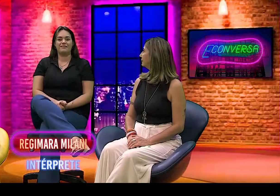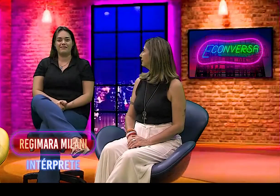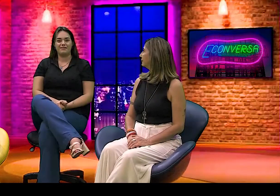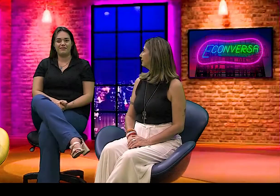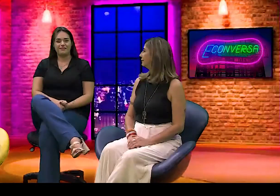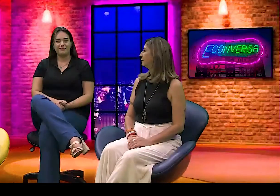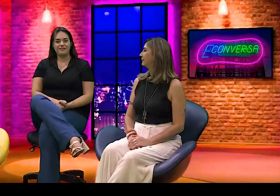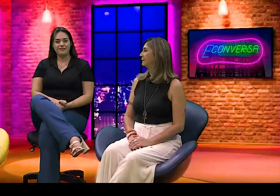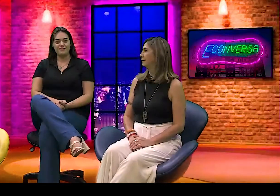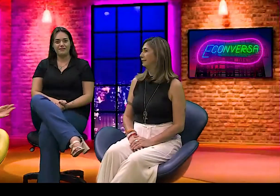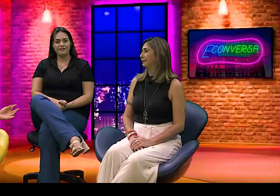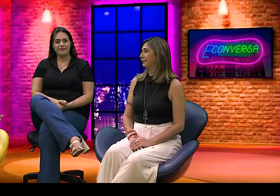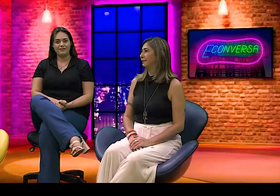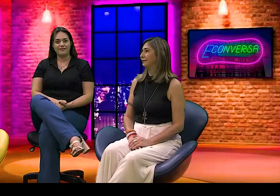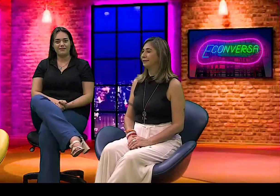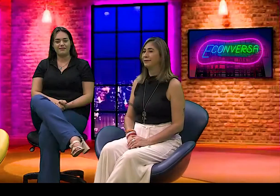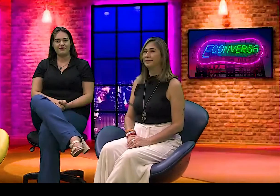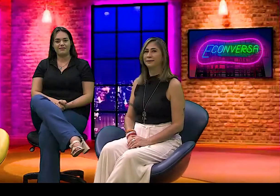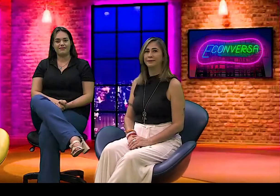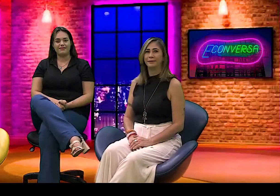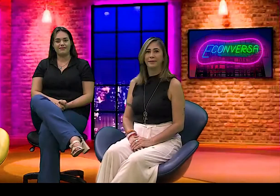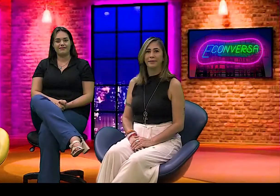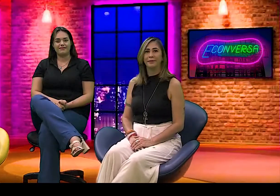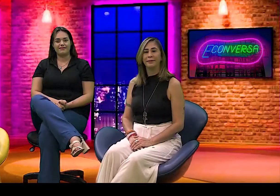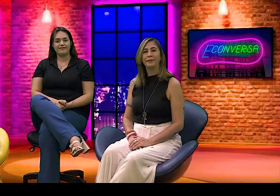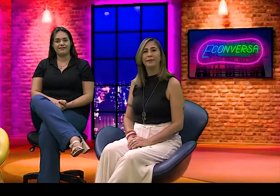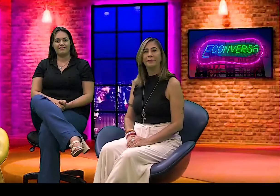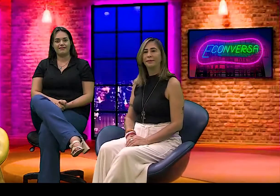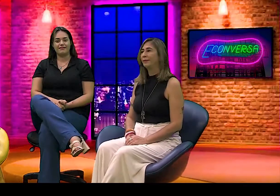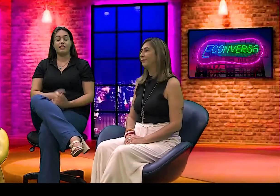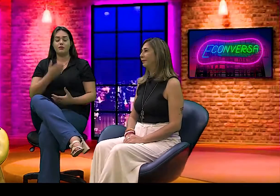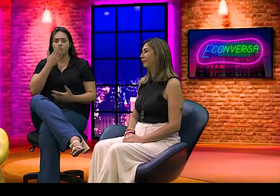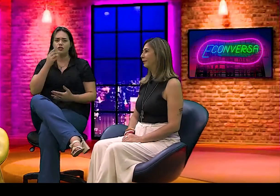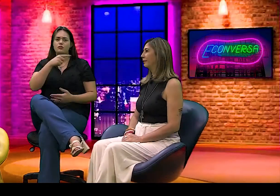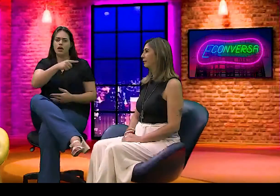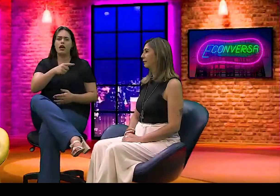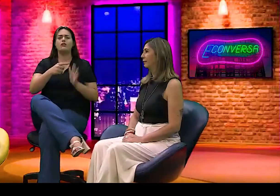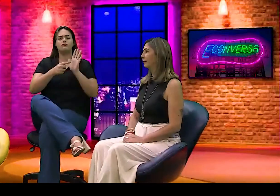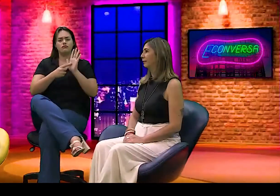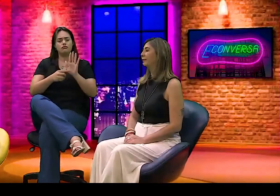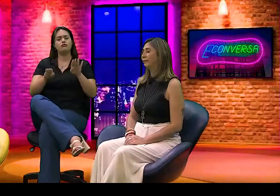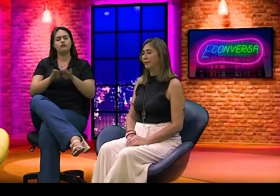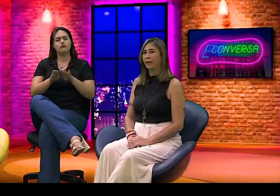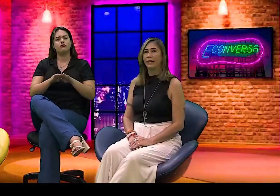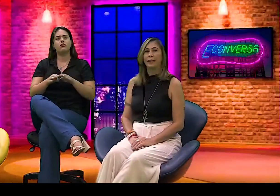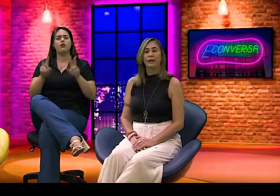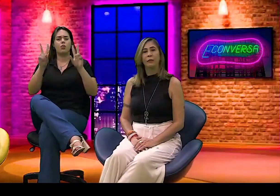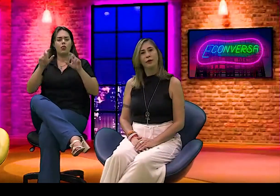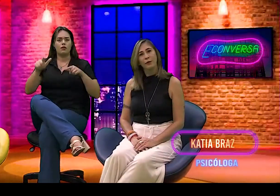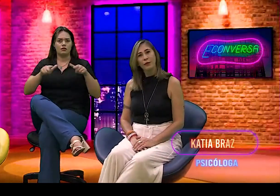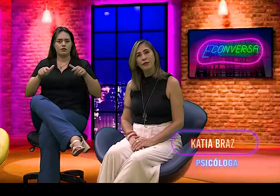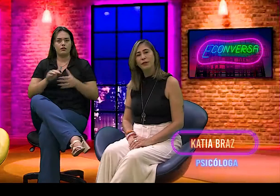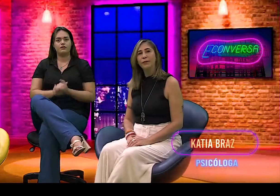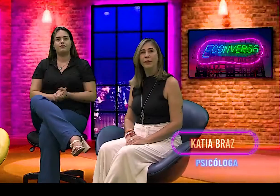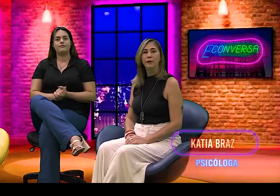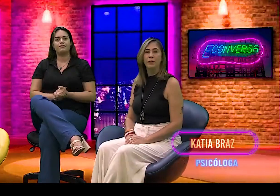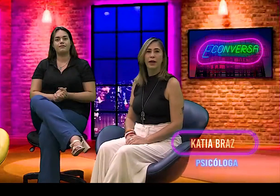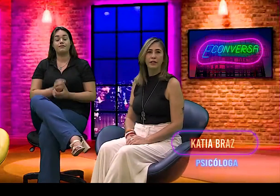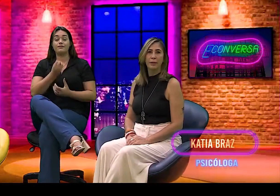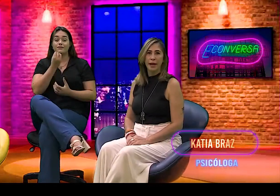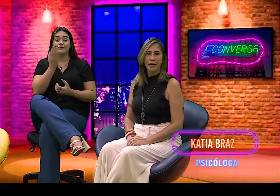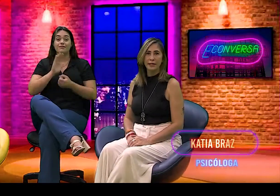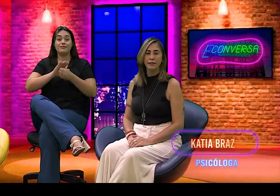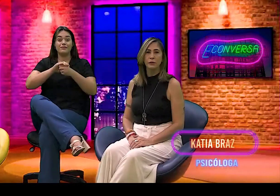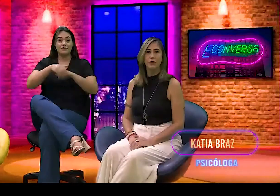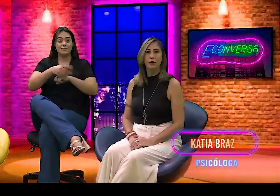Braz. Vou pedir agora para a Kátia também se apresentar e falar um pouquinho sobre o seu trabalho. Boa noite, eu sou a